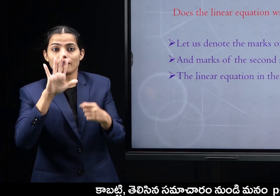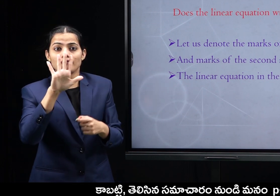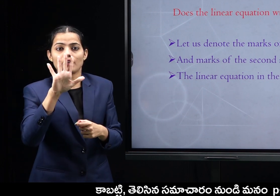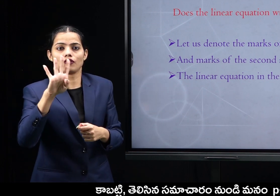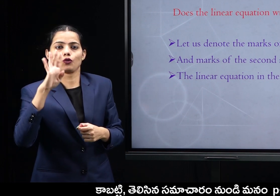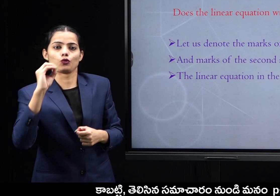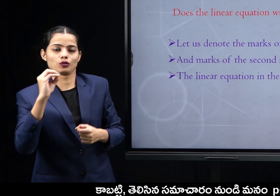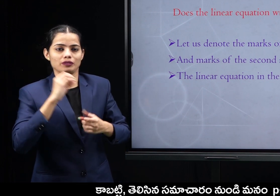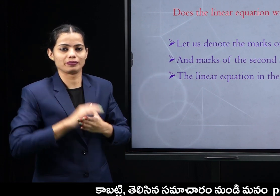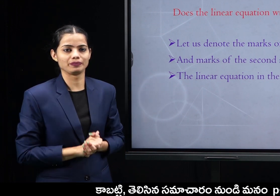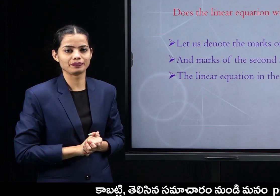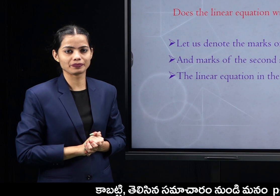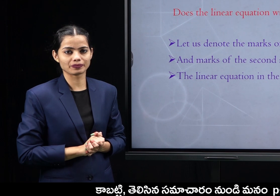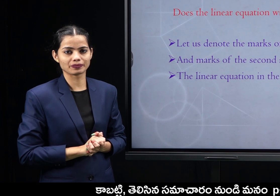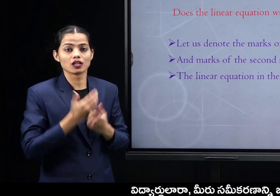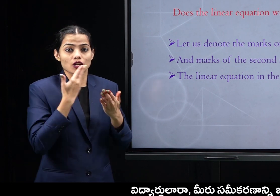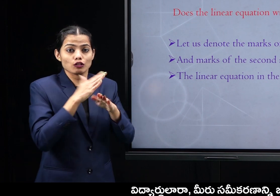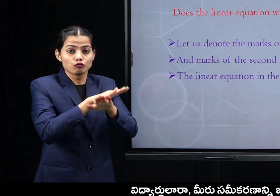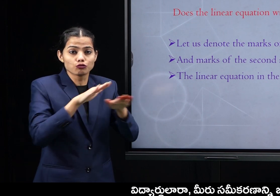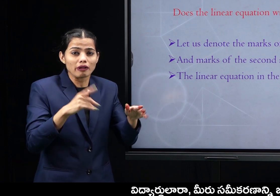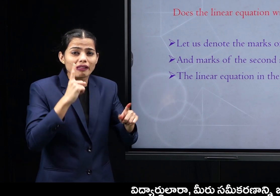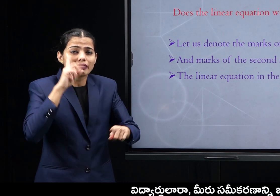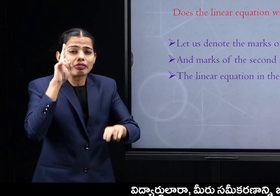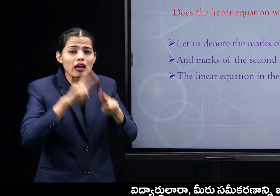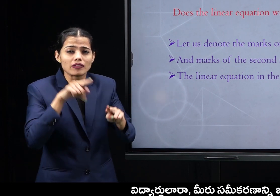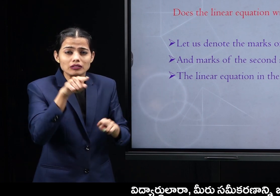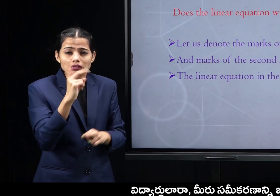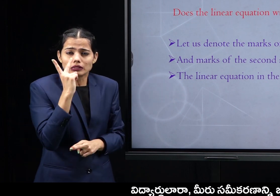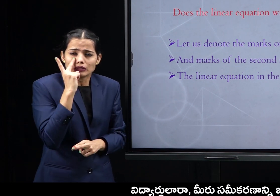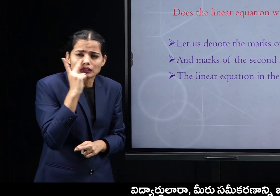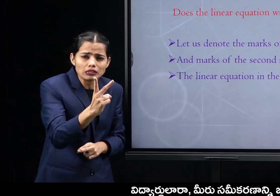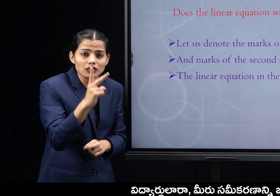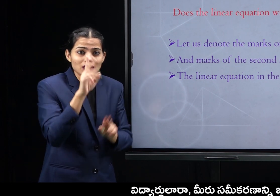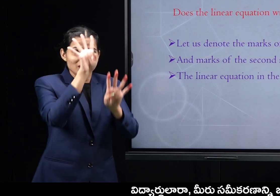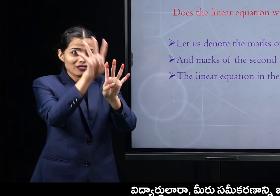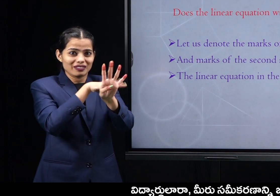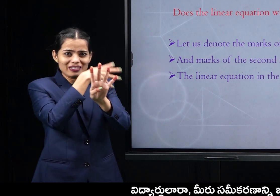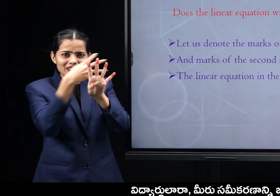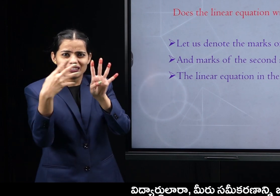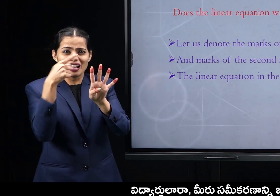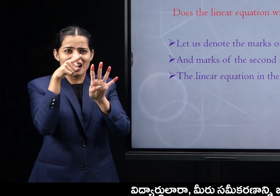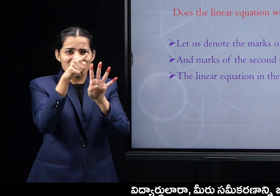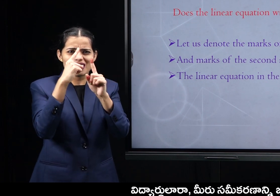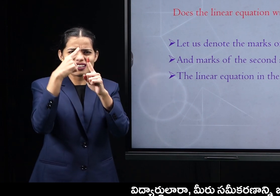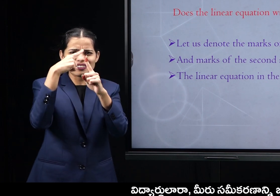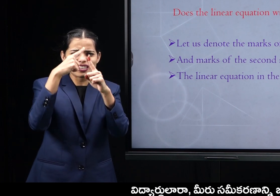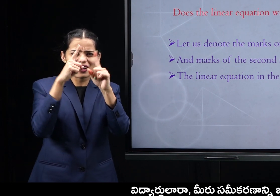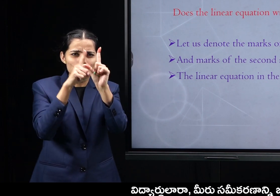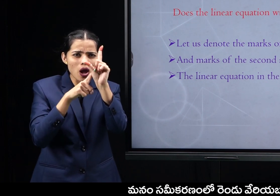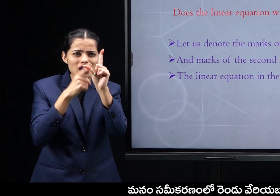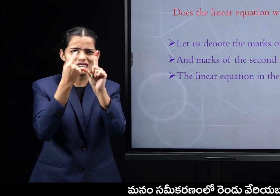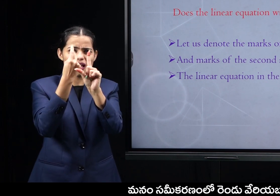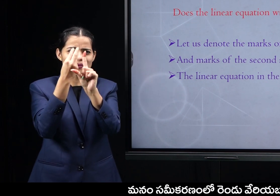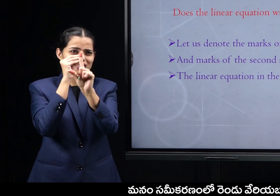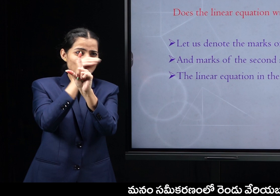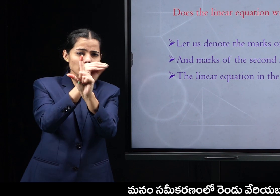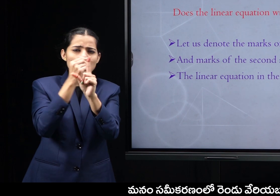రాయొచ్చు. స్టూడెంట్స్, మీరు సమీకరణాన్ని జాగ్రత్తగా గమనిస్తే మనం సమీకరణంలో